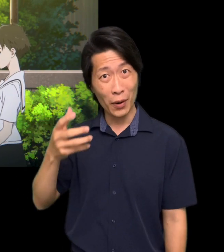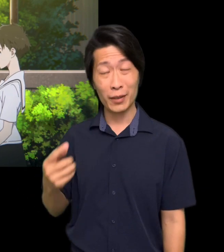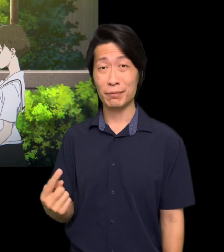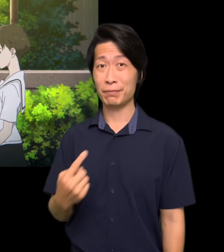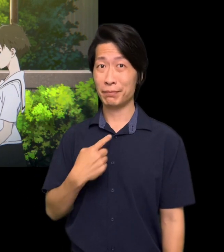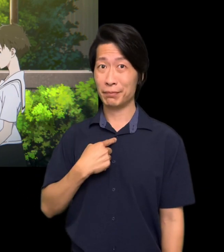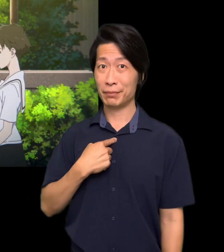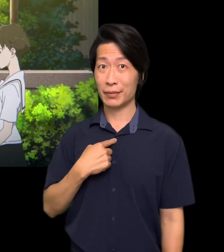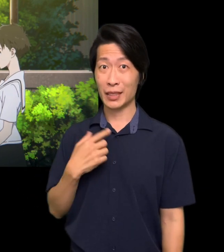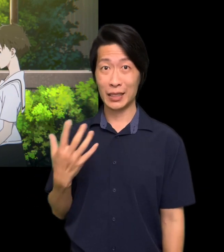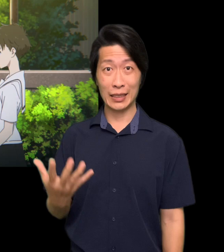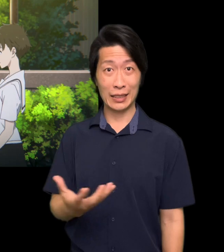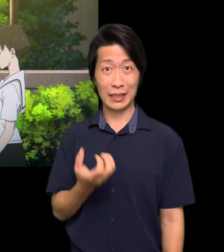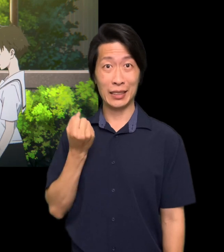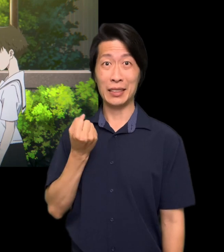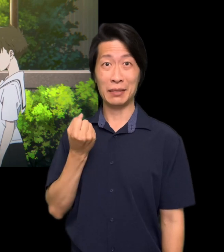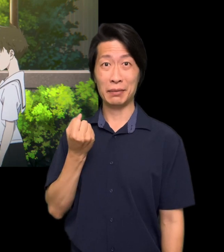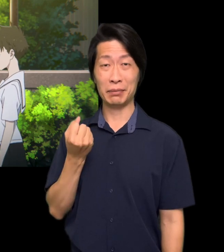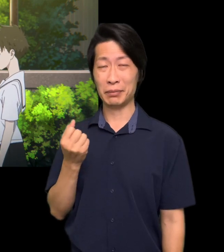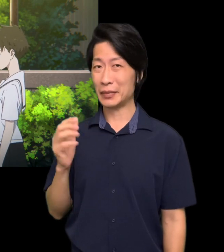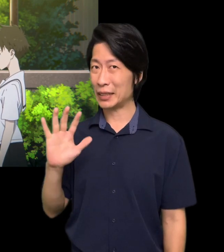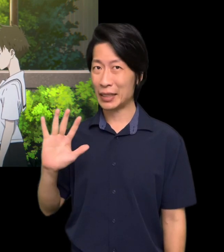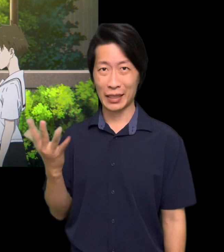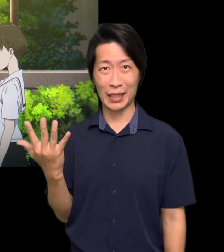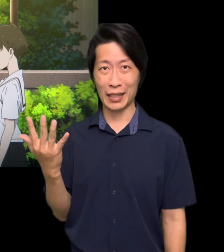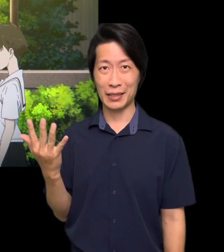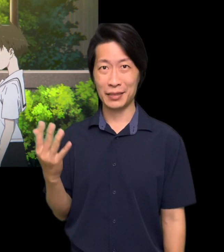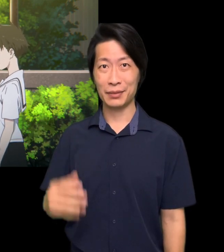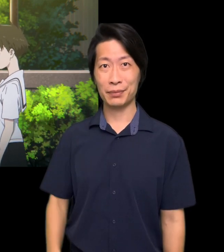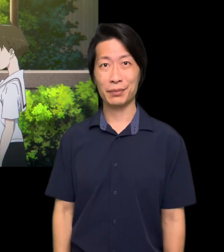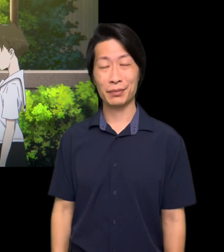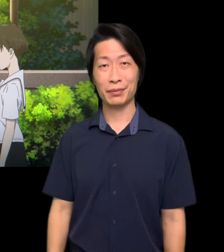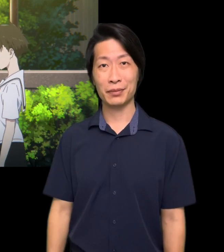すごい。私、自信ない。